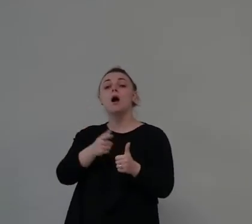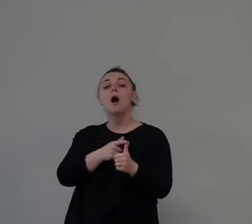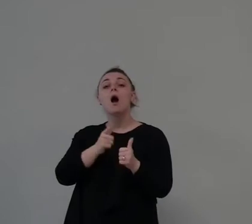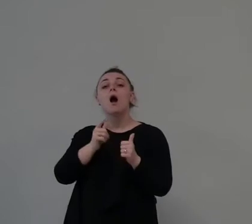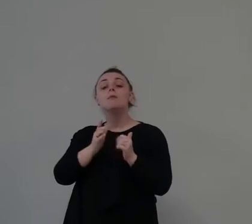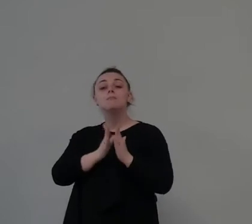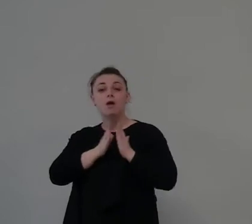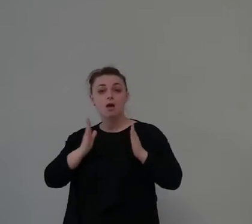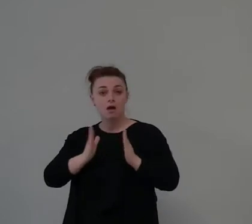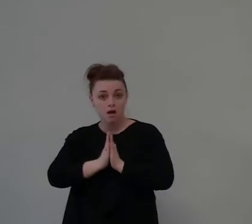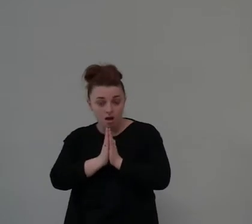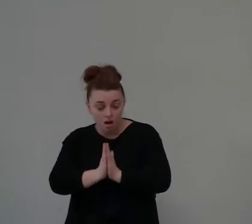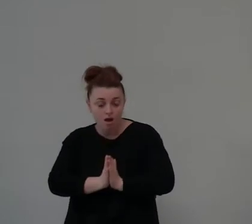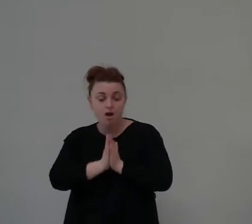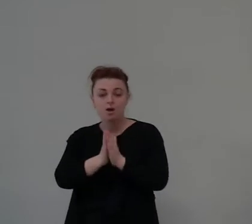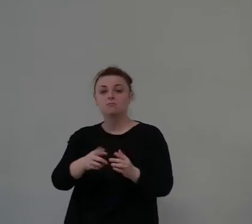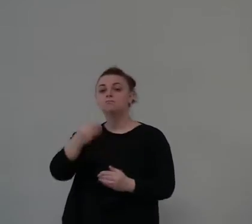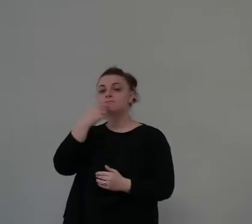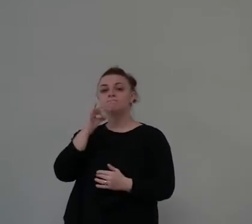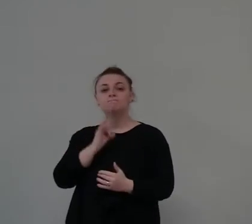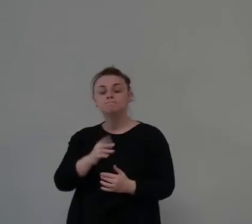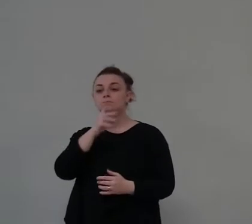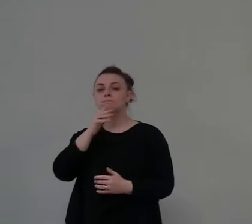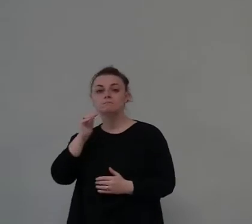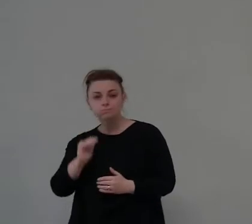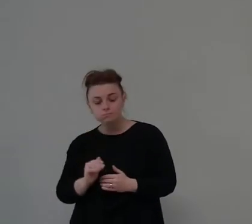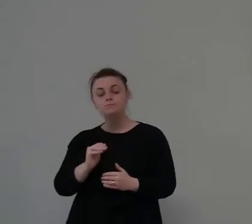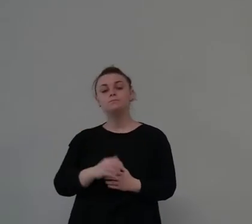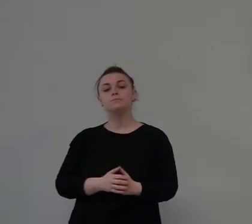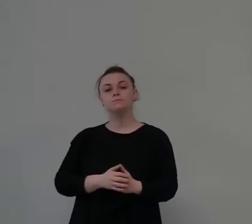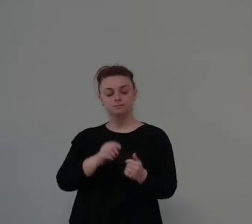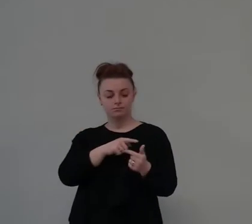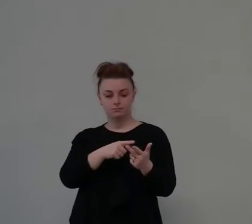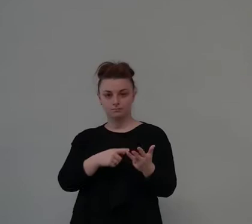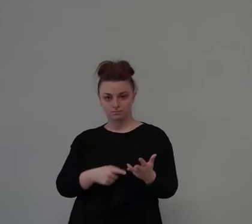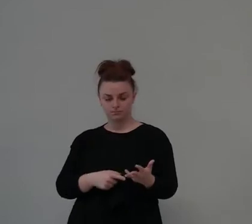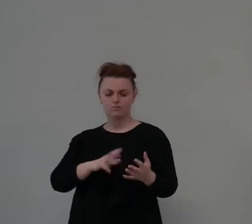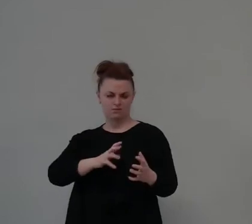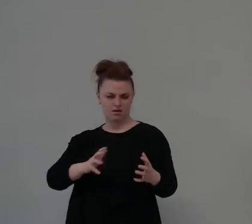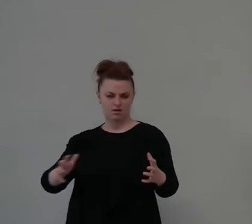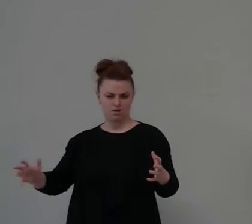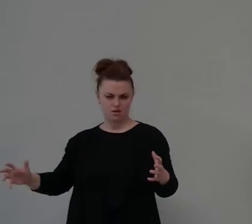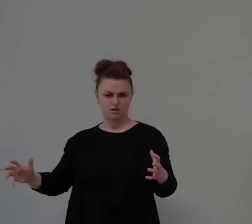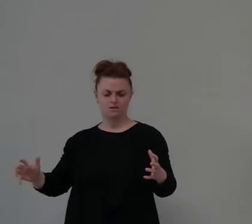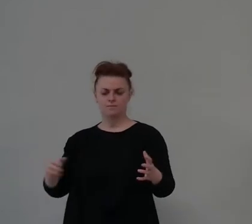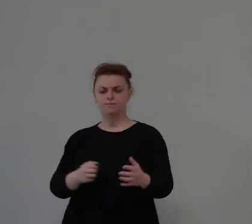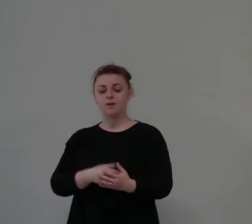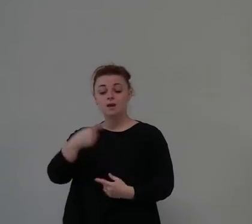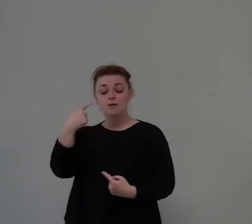lo studio, la memorizzazione, il silenzio e altre che sono i nostri attrezzi, i